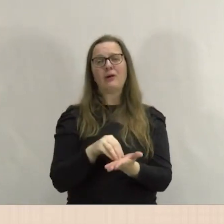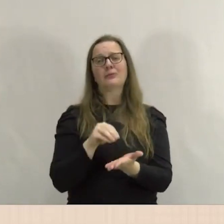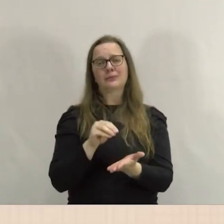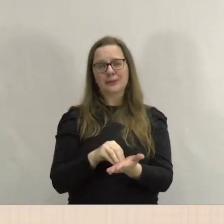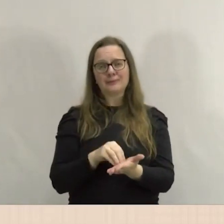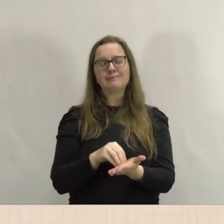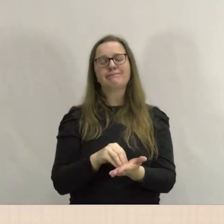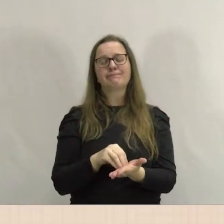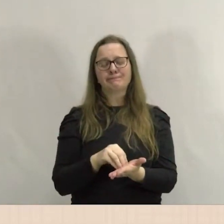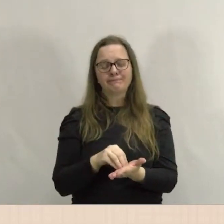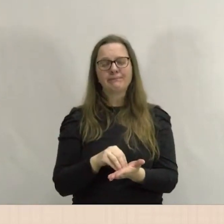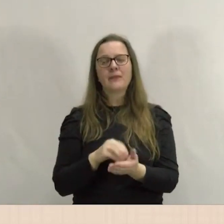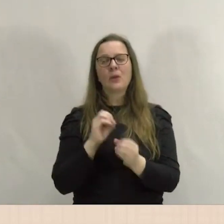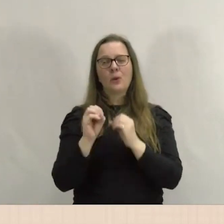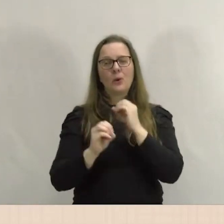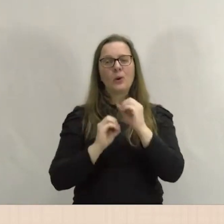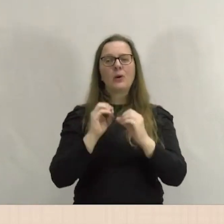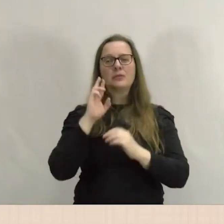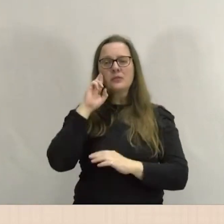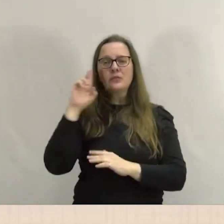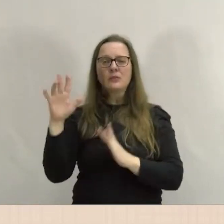Ó Senhor Jesus.